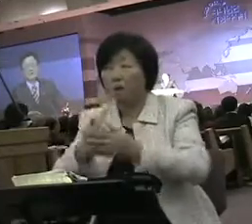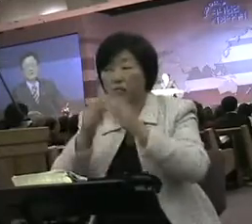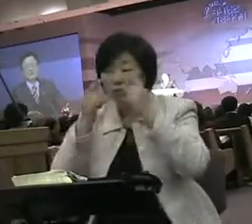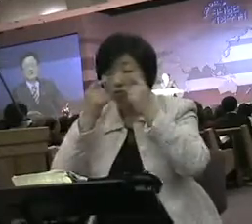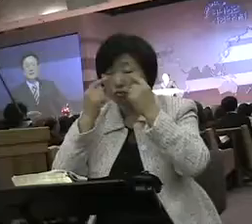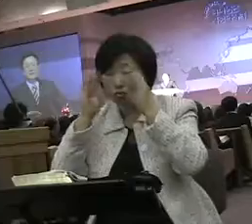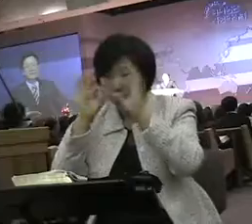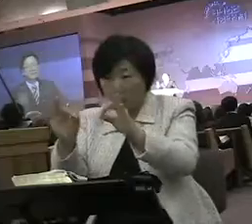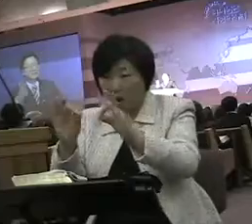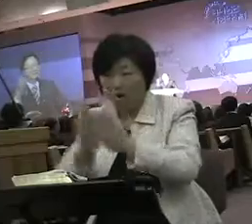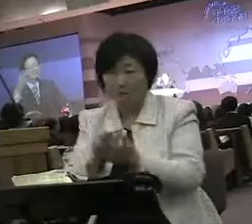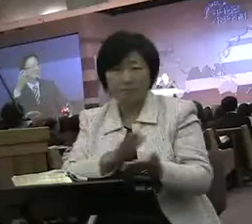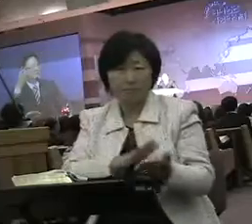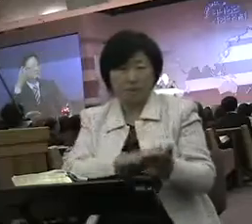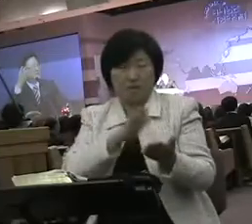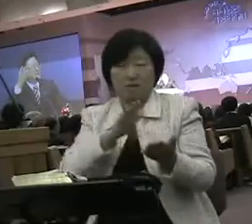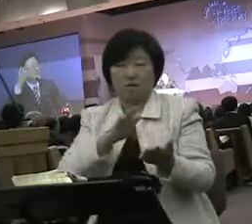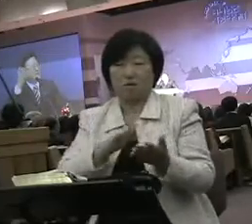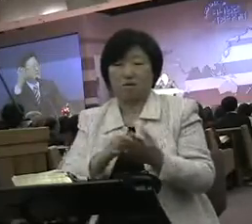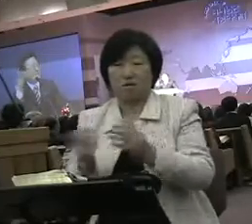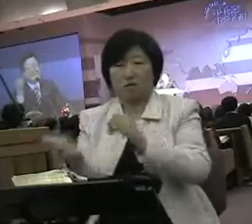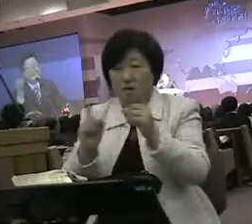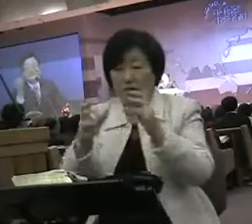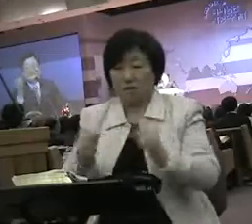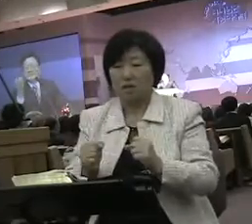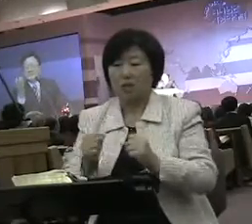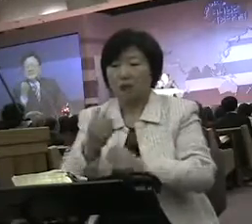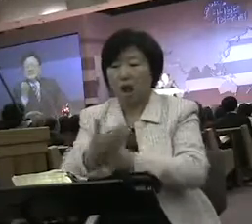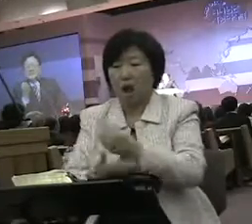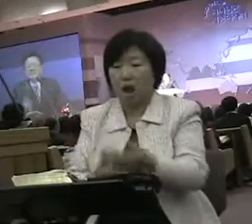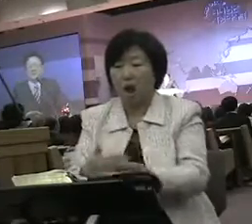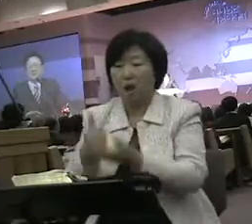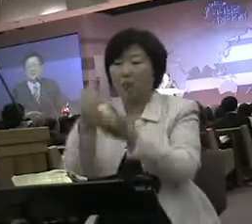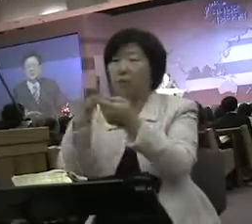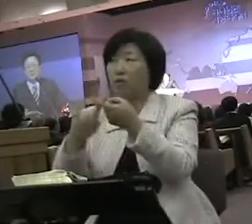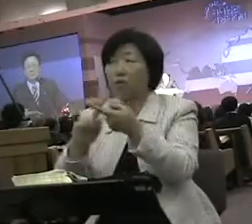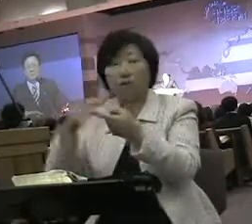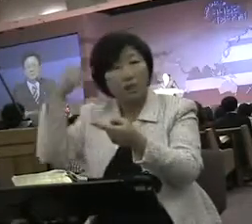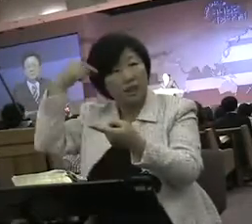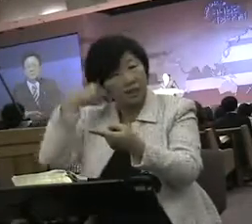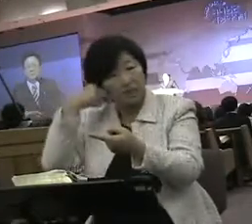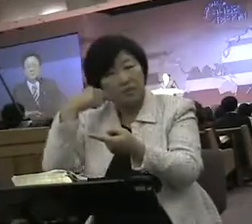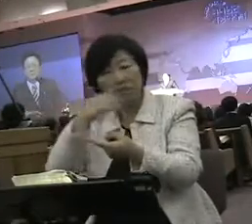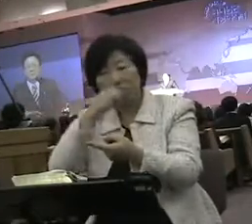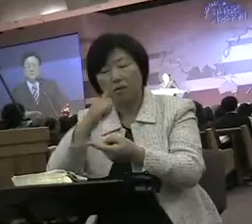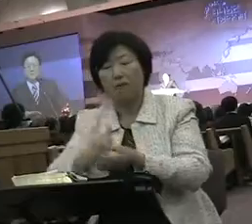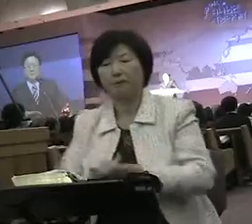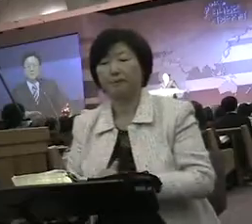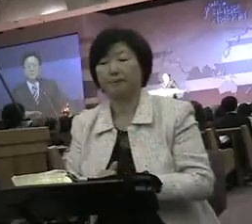뜨겁습니다. 살아계신 하나님에 대한 이 느낌이 있어요.